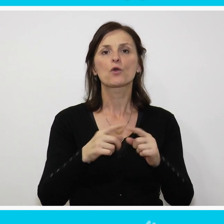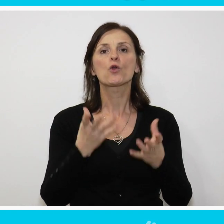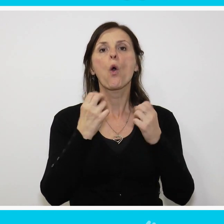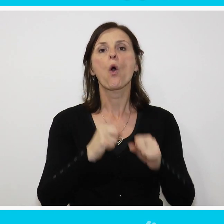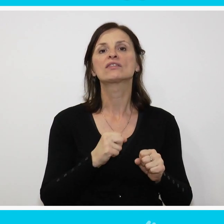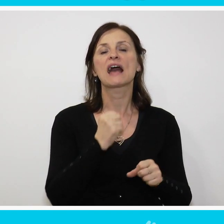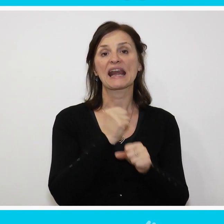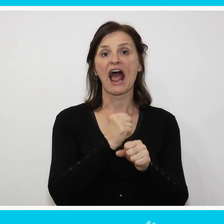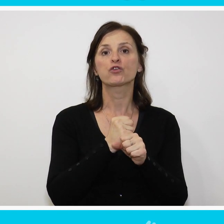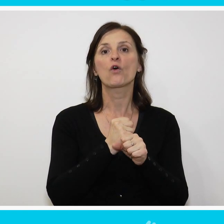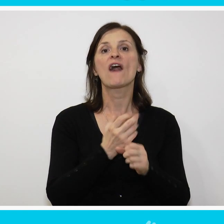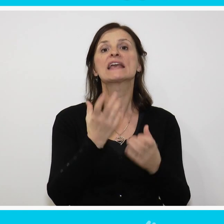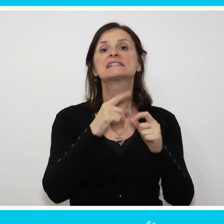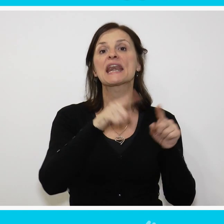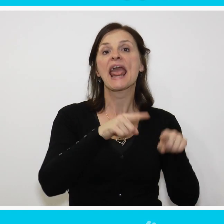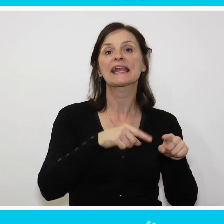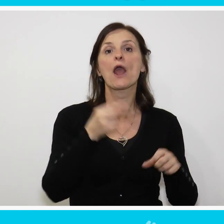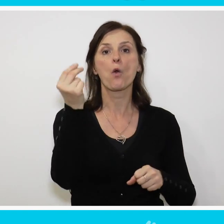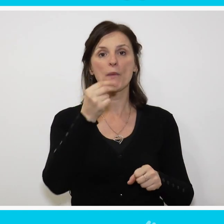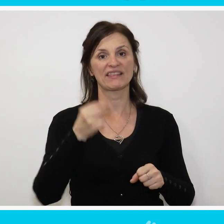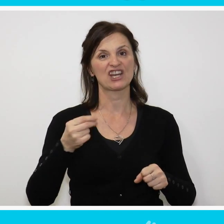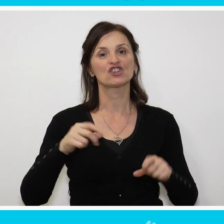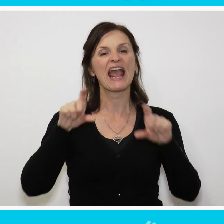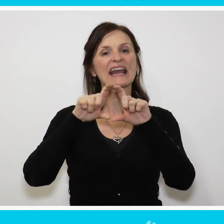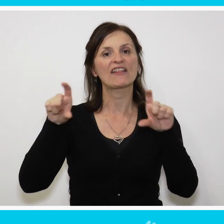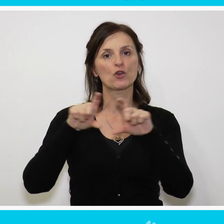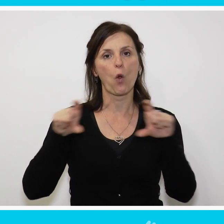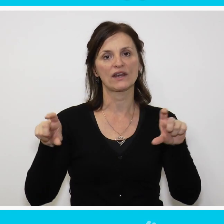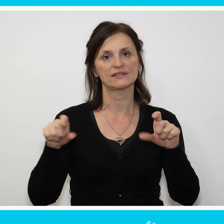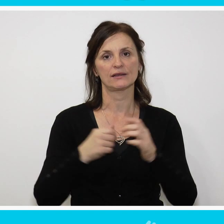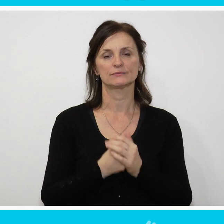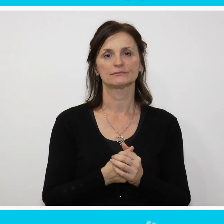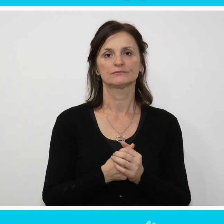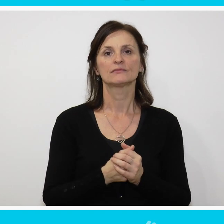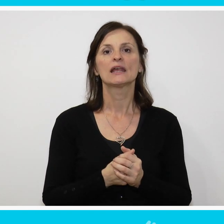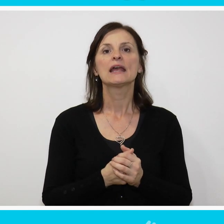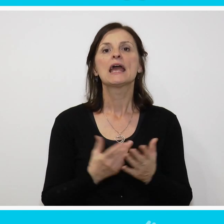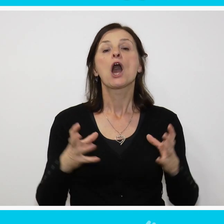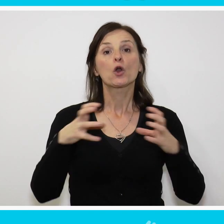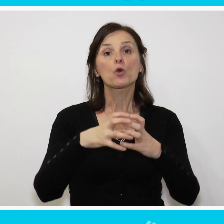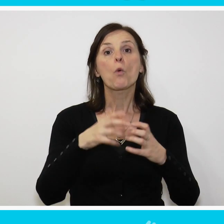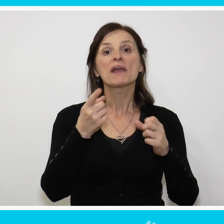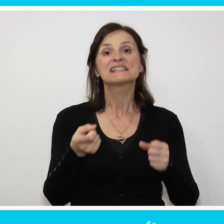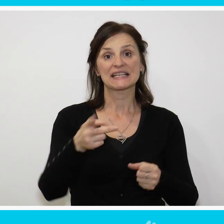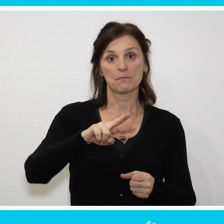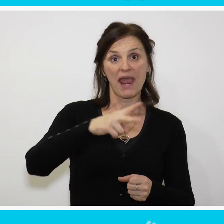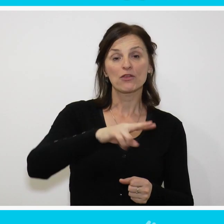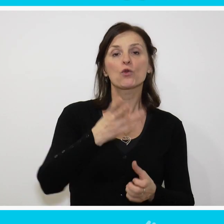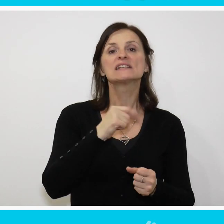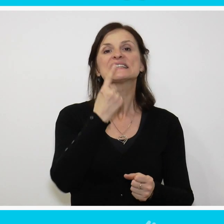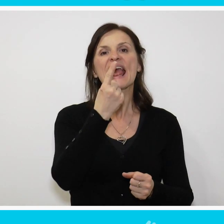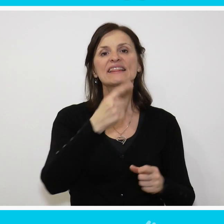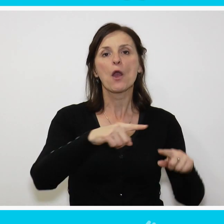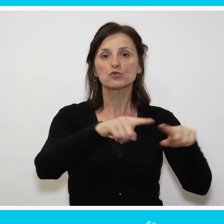ne razlikuju od radova iz neke umetničke radionice. Grupe se